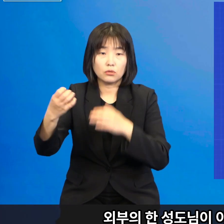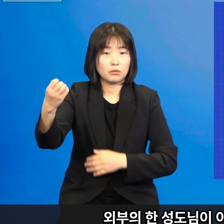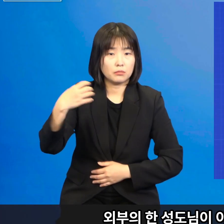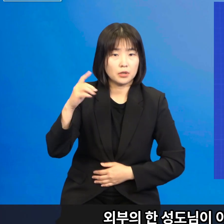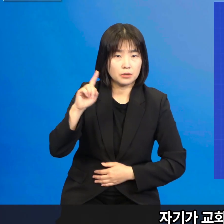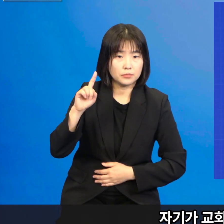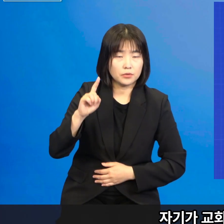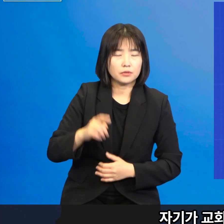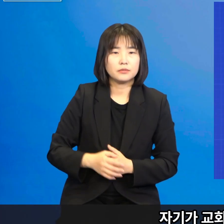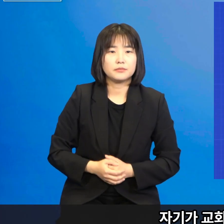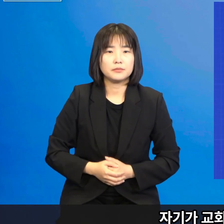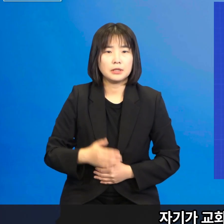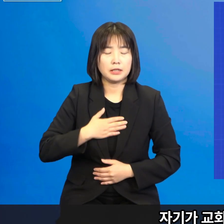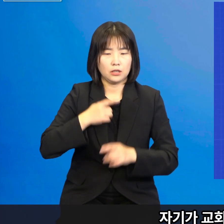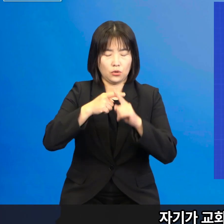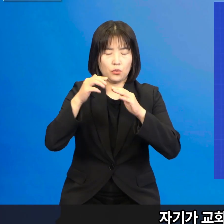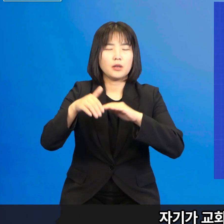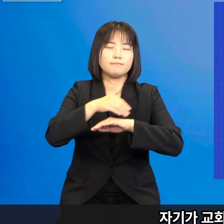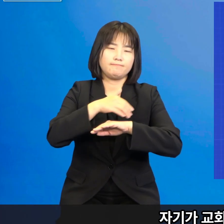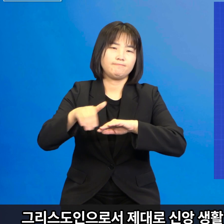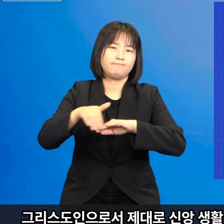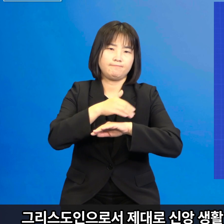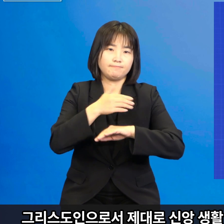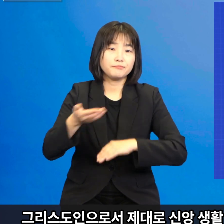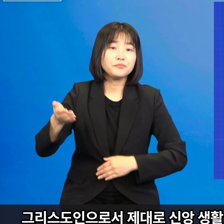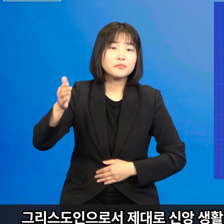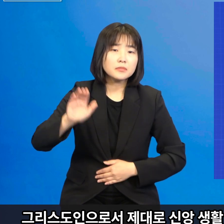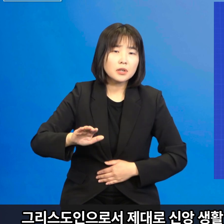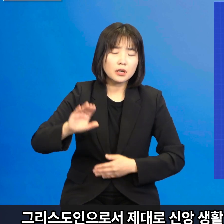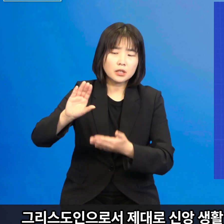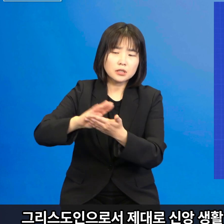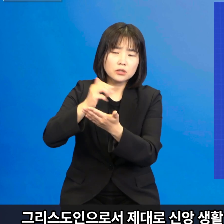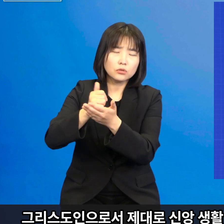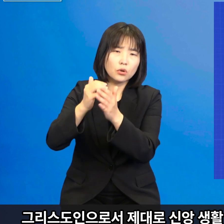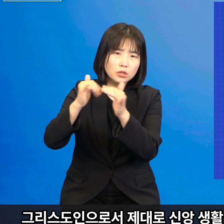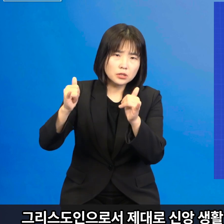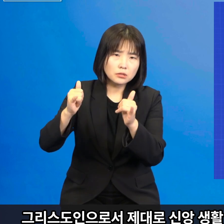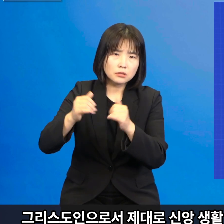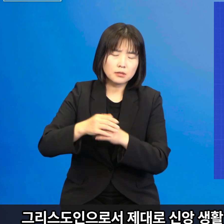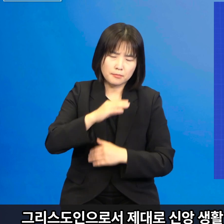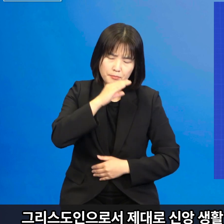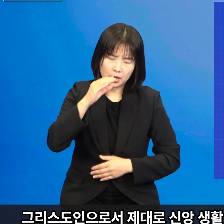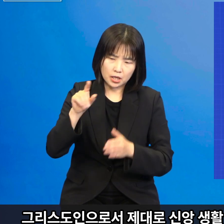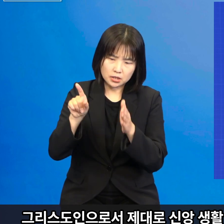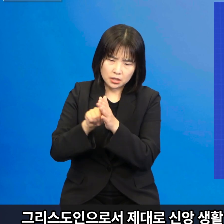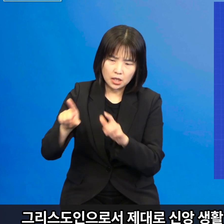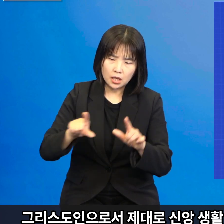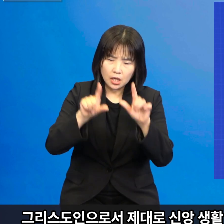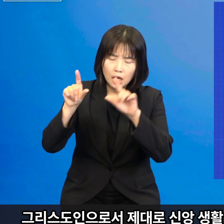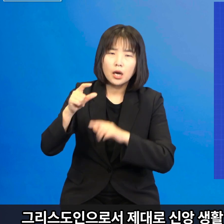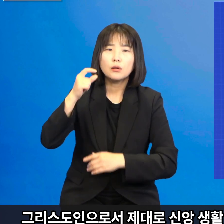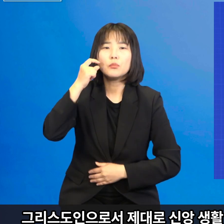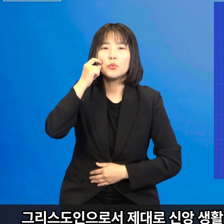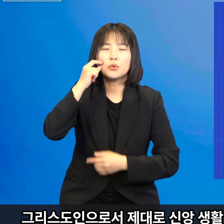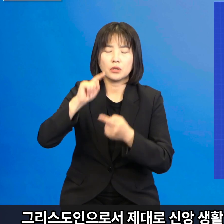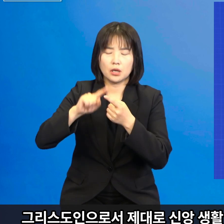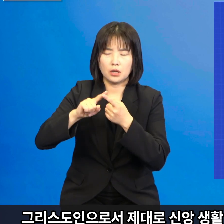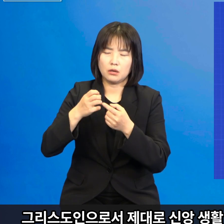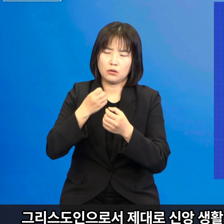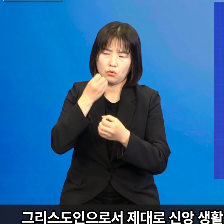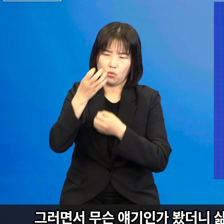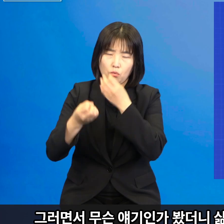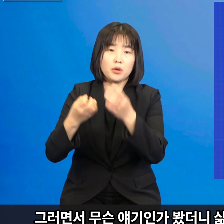하셨어요. 자기가 교회를 다니지만 그리스도인으로서 제대로 신앙생활을 하지 못했던 것을 고백한다는